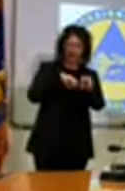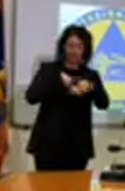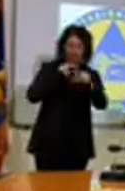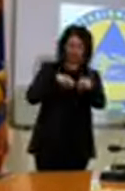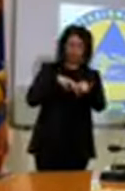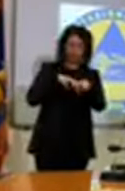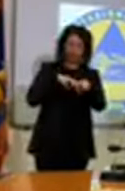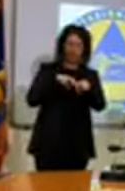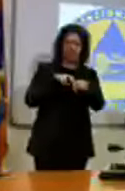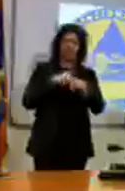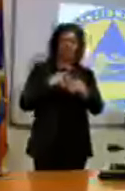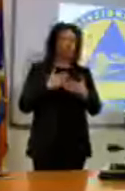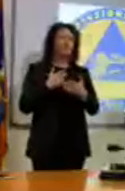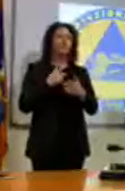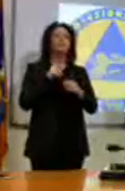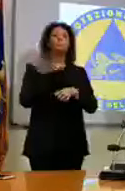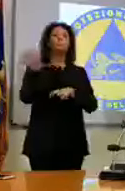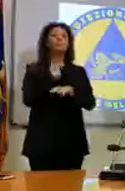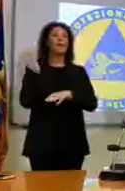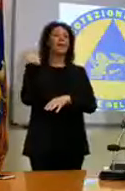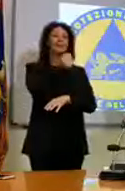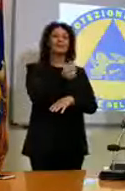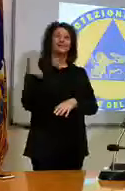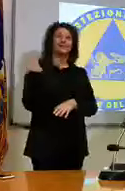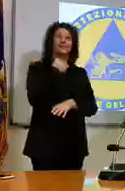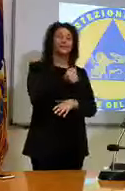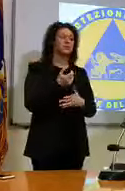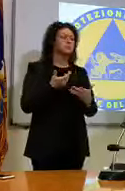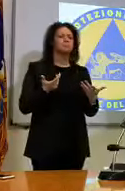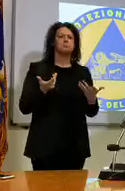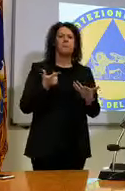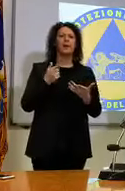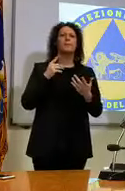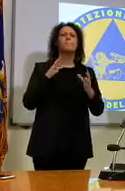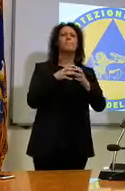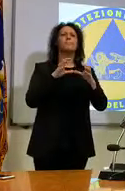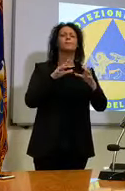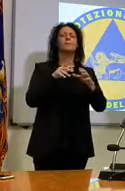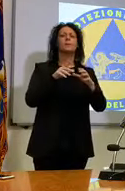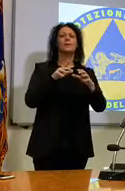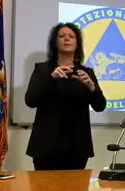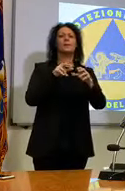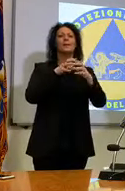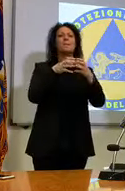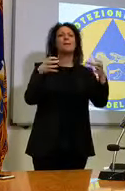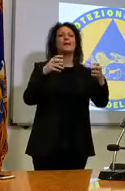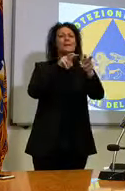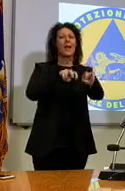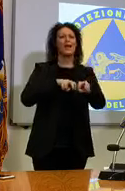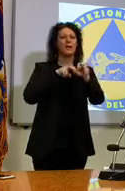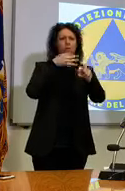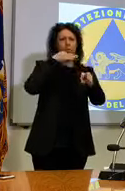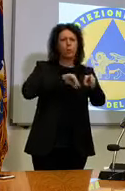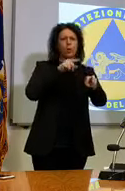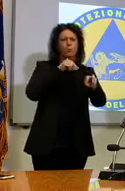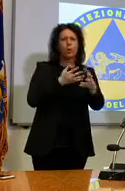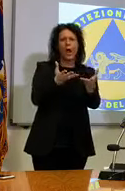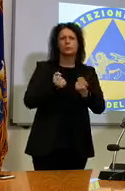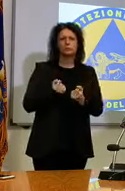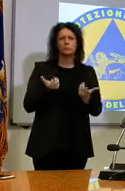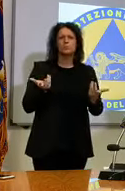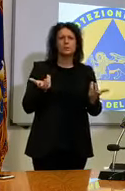sì. Ma cioè, l'agricoltura ha gli strumenti per assumere, cioè non è nel momento in cui lo studente. Parlo perché so che